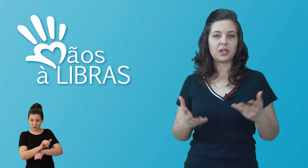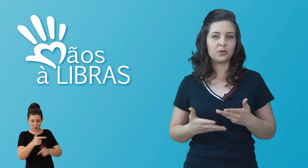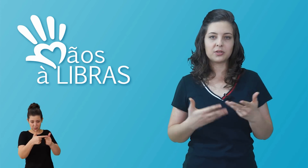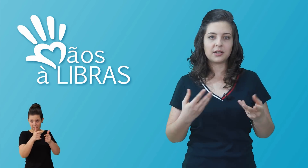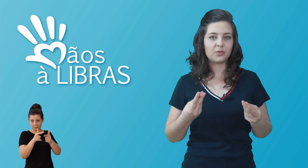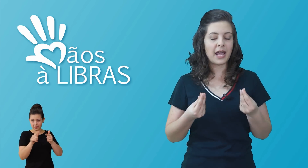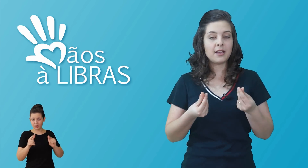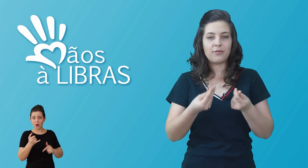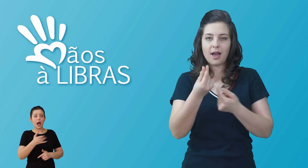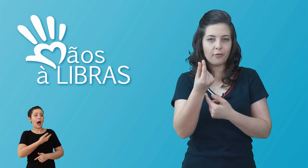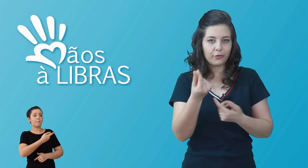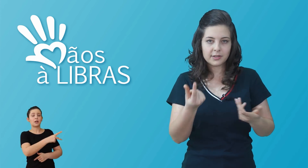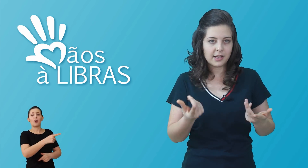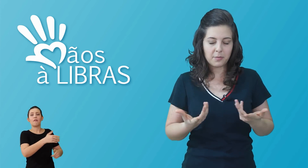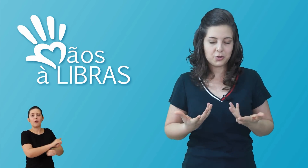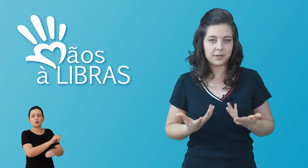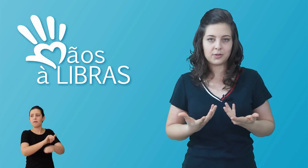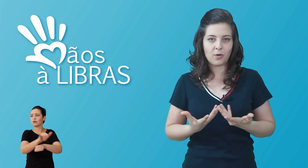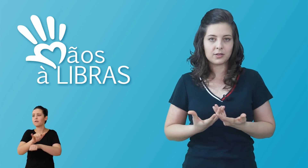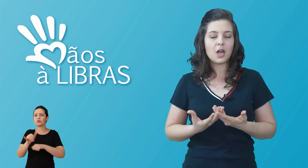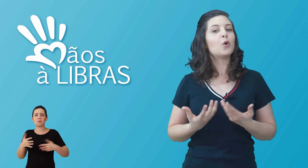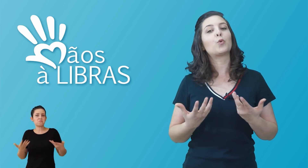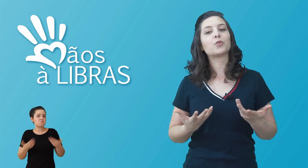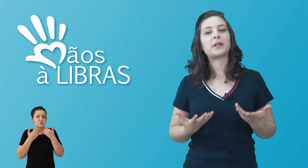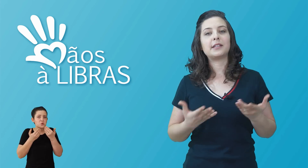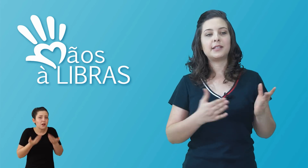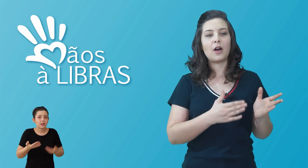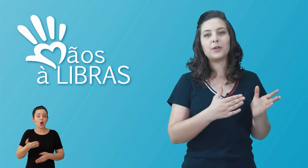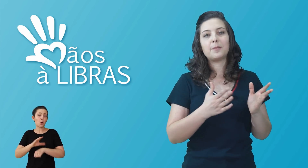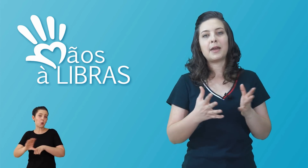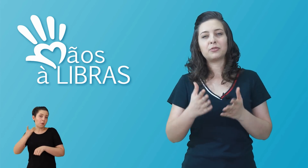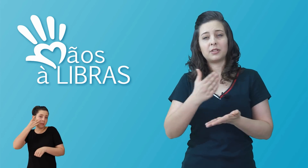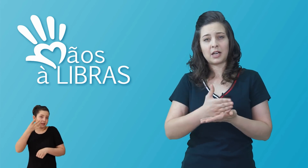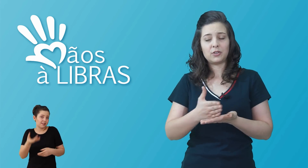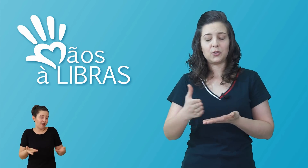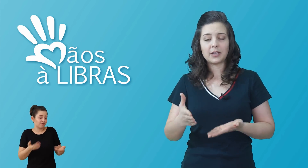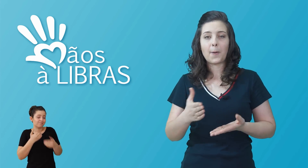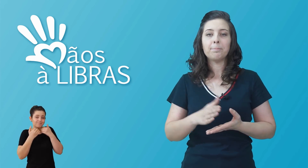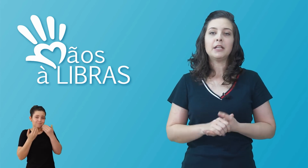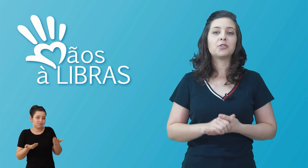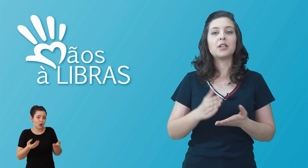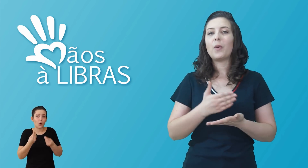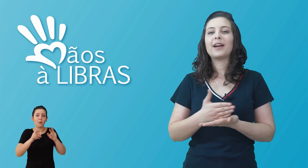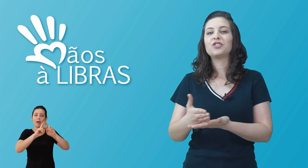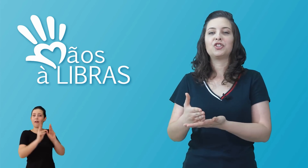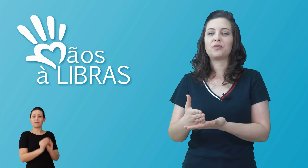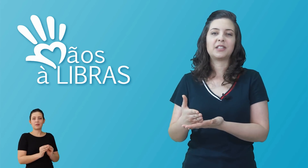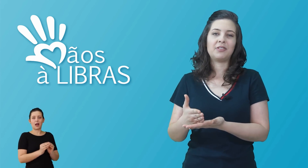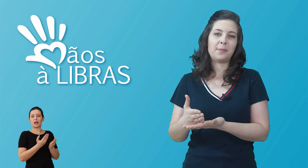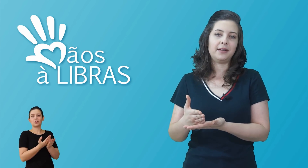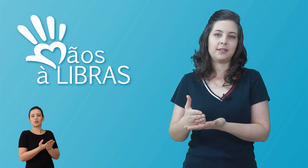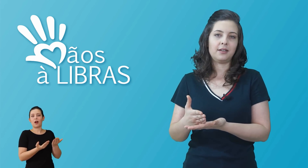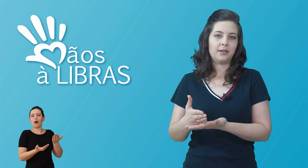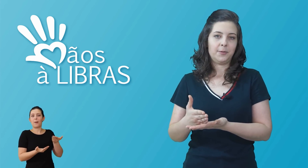colega falta noutra, então é inviável financeiramente para as escolas o curso presencial, esse método tradicional. Isso não é garantia de que